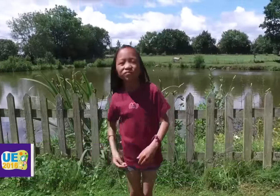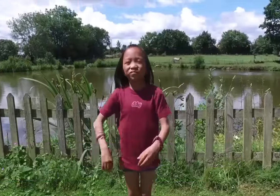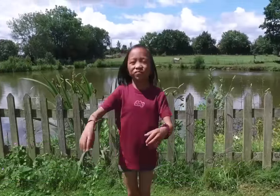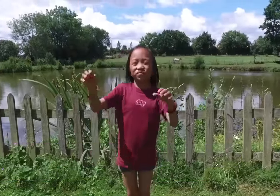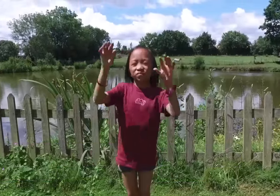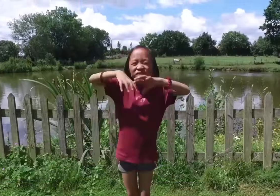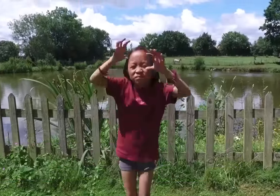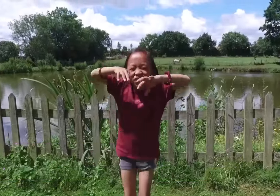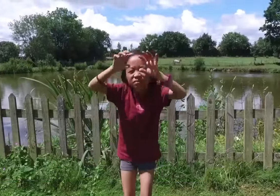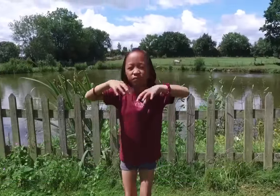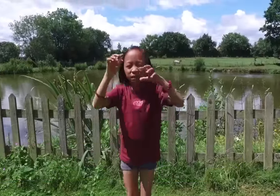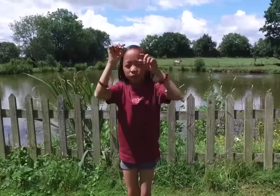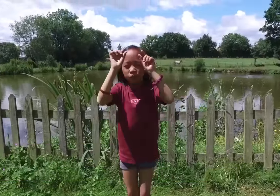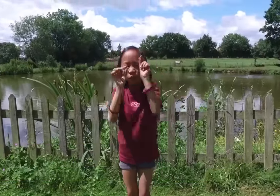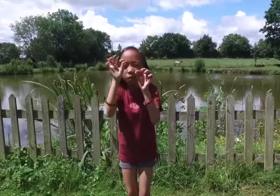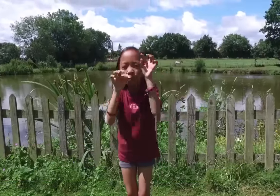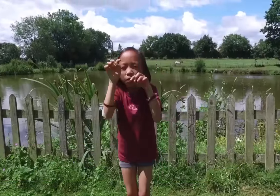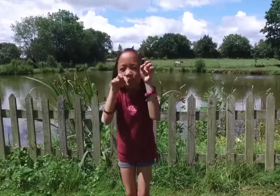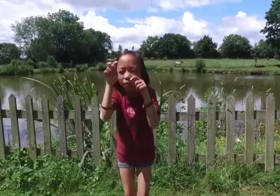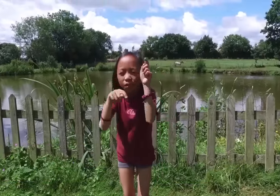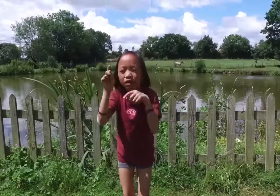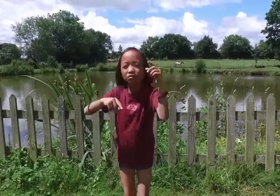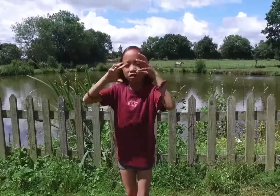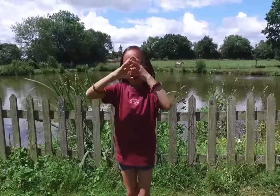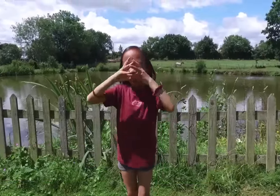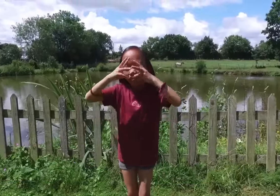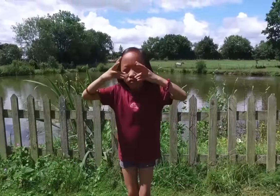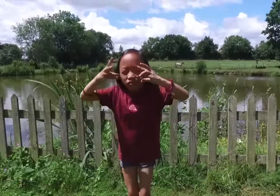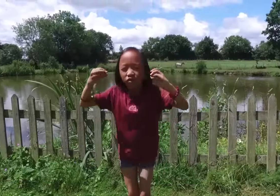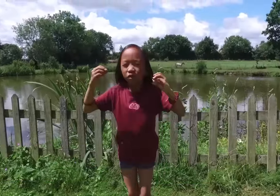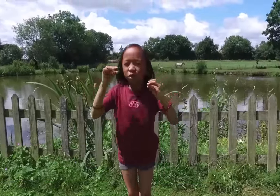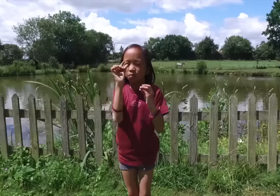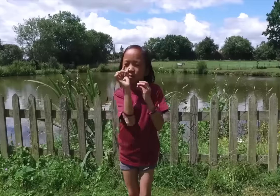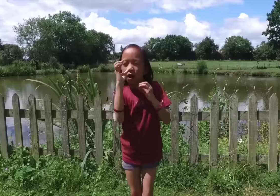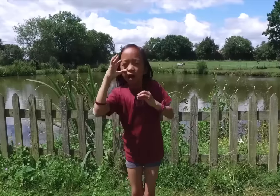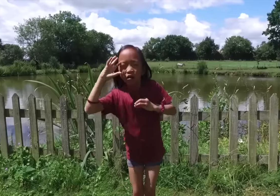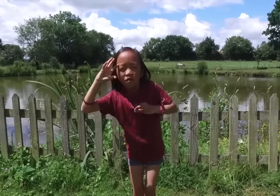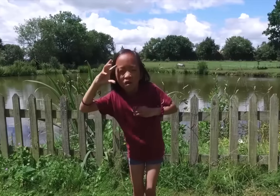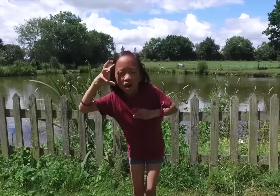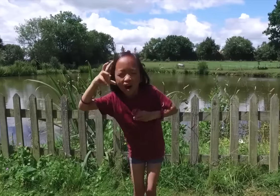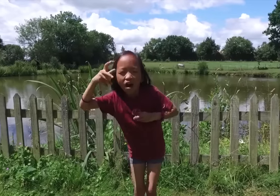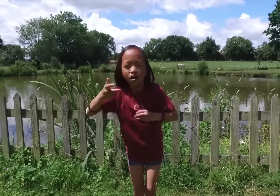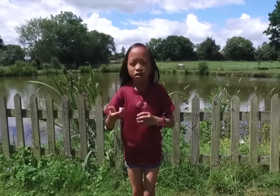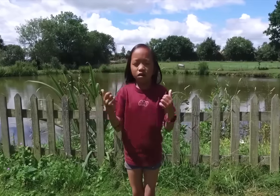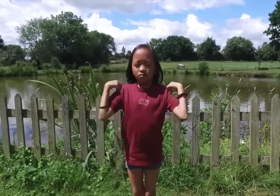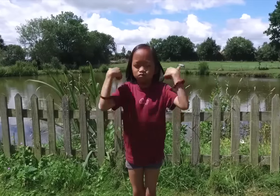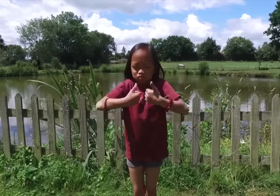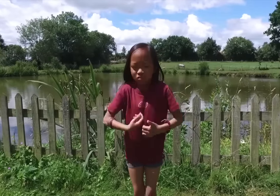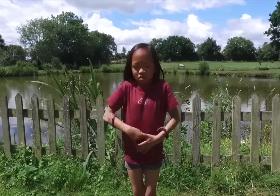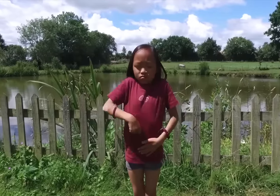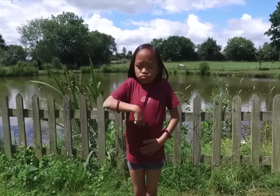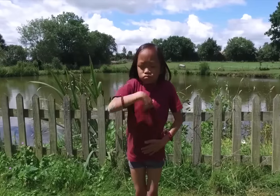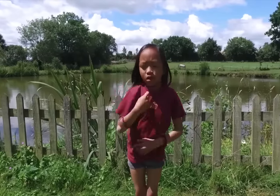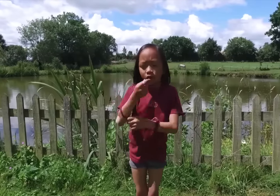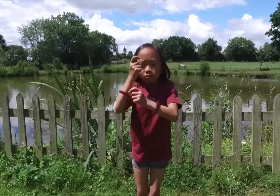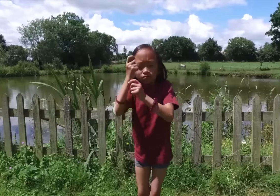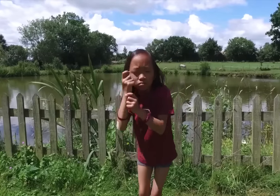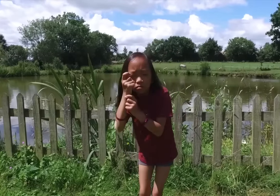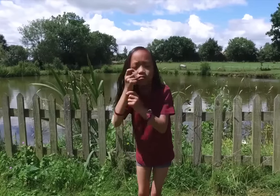Demain, mercredi, la journée variera entre éclaircies, petites averses. Nous verrons un petit peu le soleil également. Il faudra penser à se couvrir et prévoir